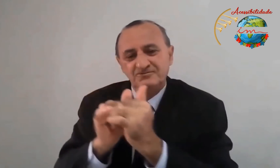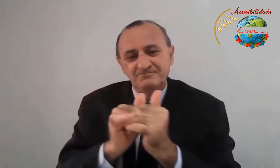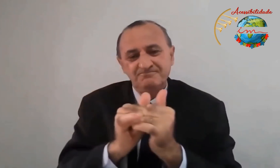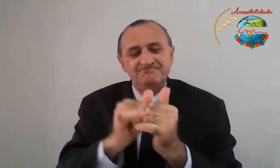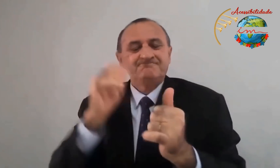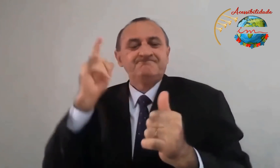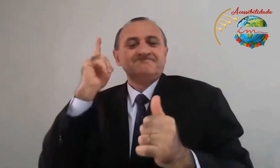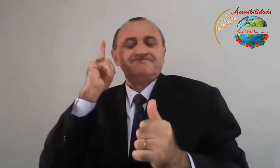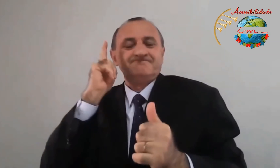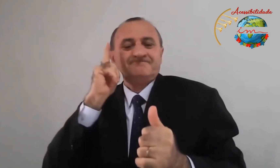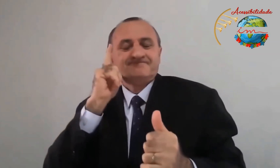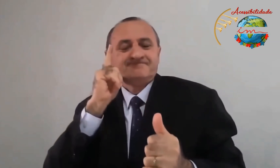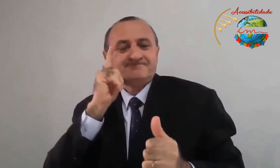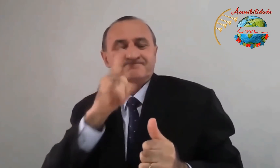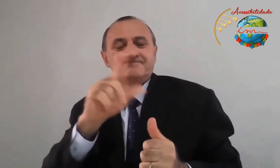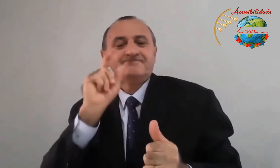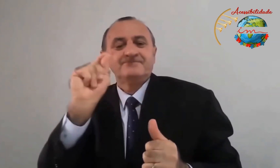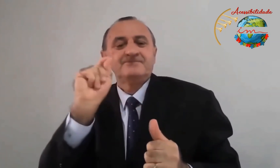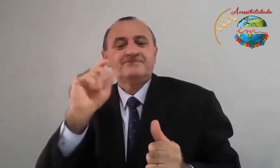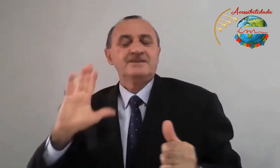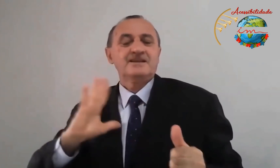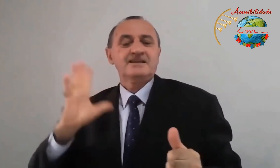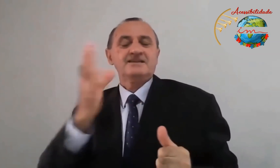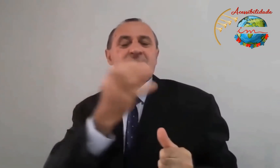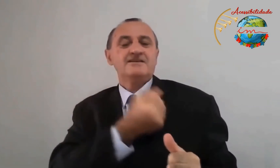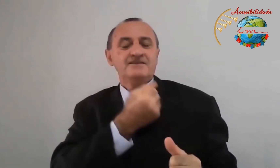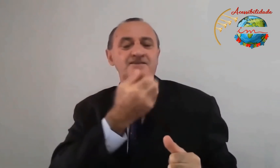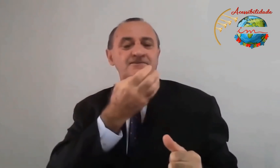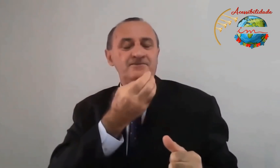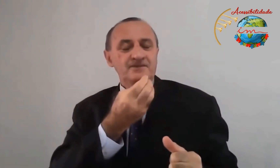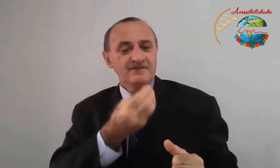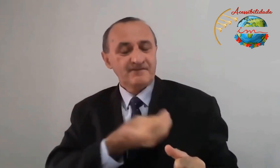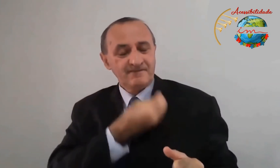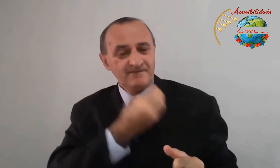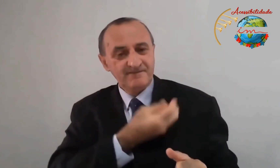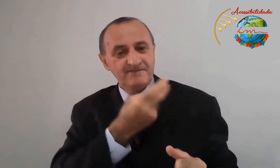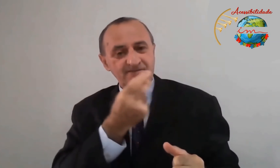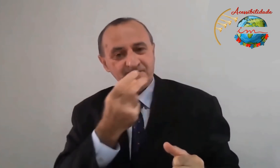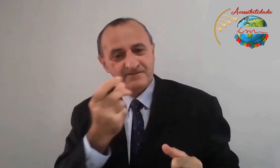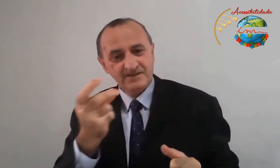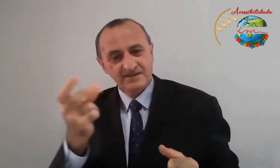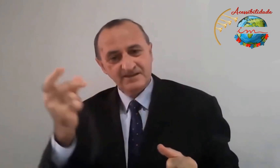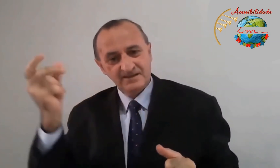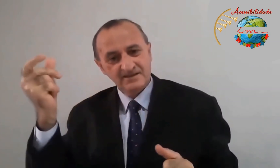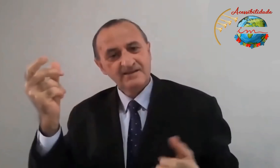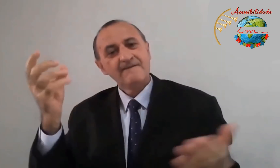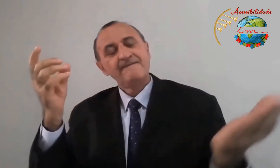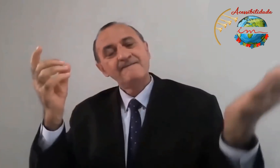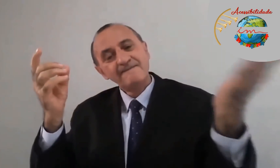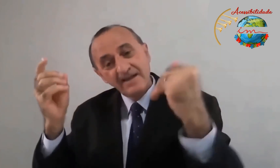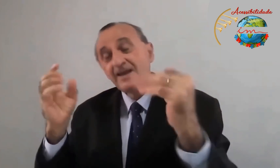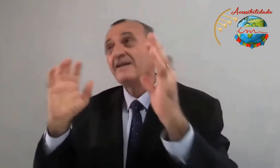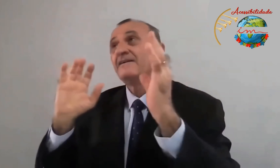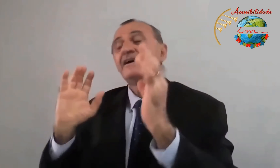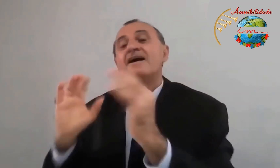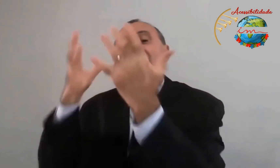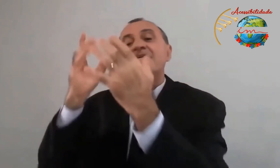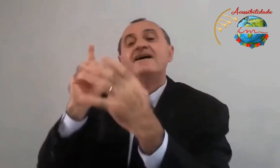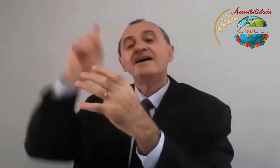E assim nós conseguimos o quê? A nossa salvação, a vida eterna. Então vem